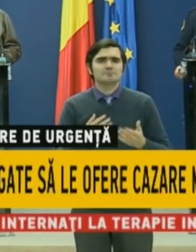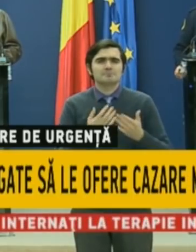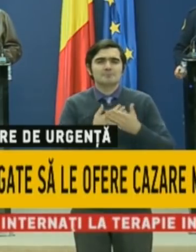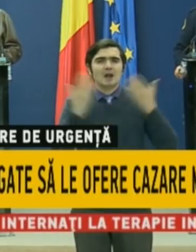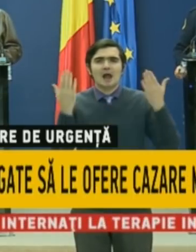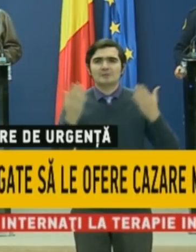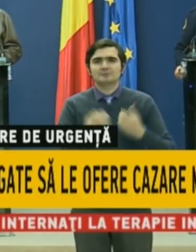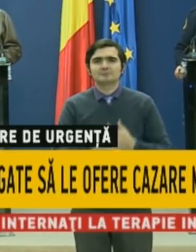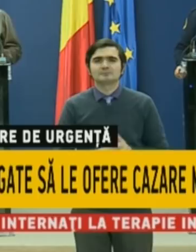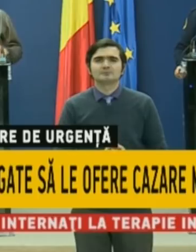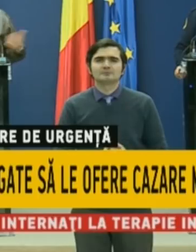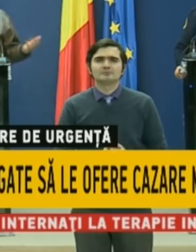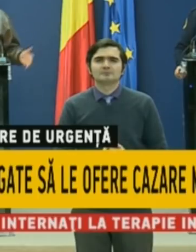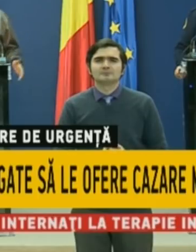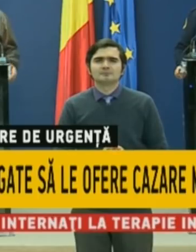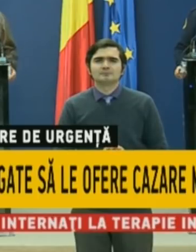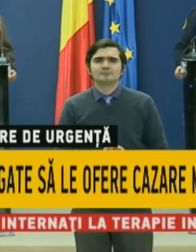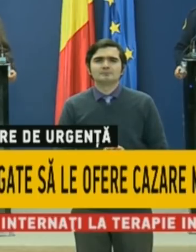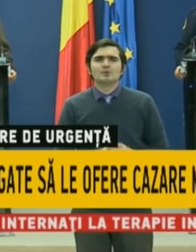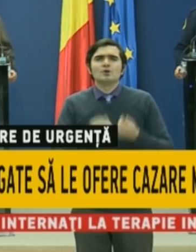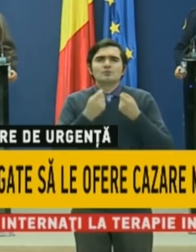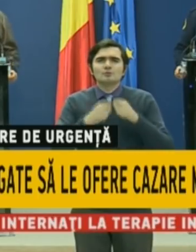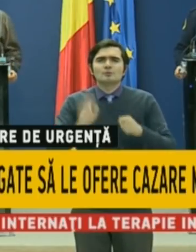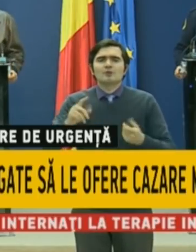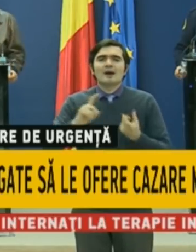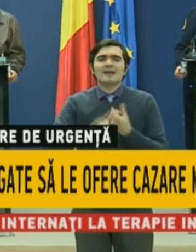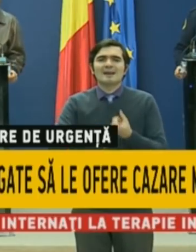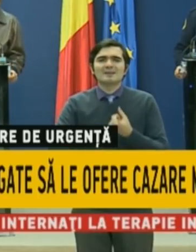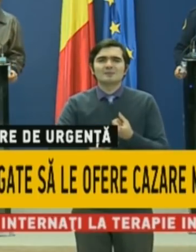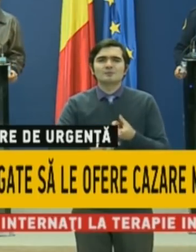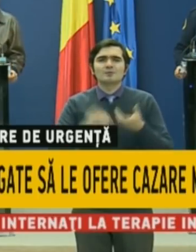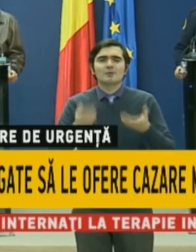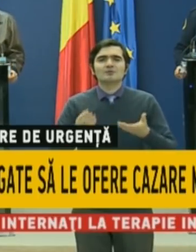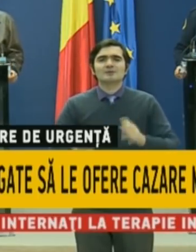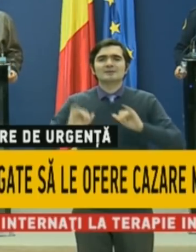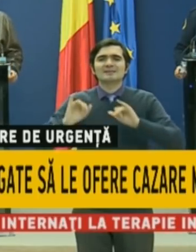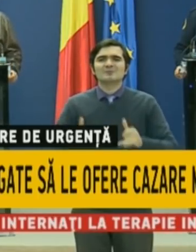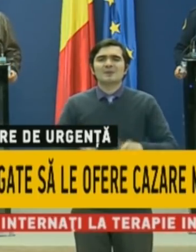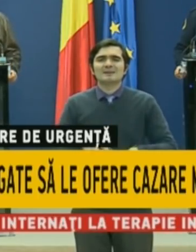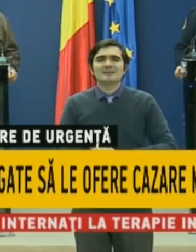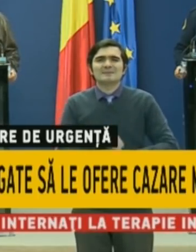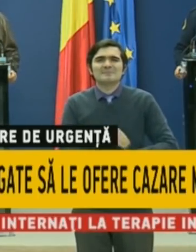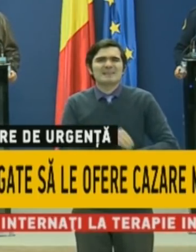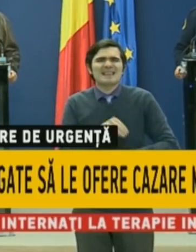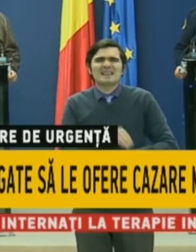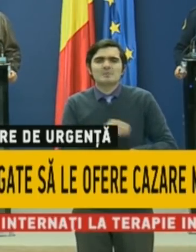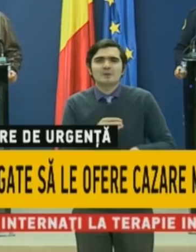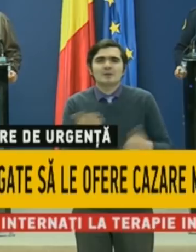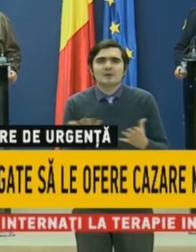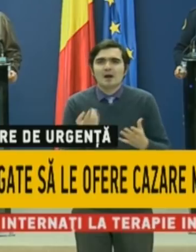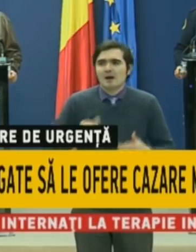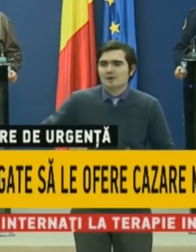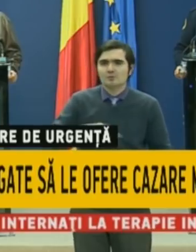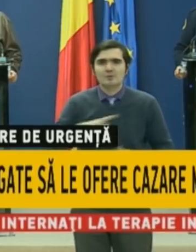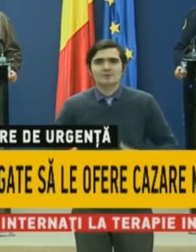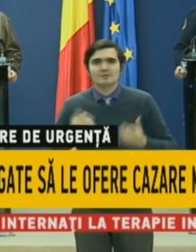evident cu tot ceea ce ține de această situație delicată în care ne aflăm